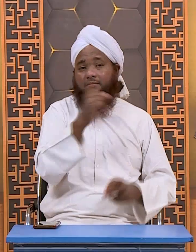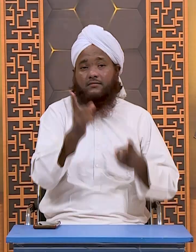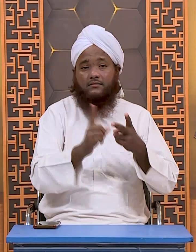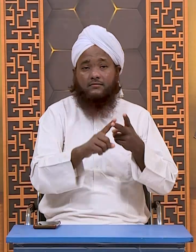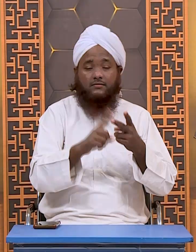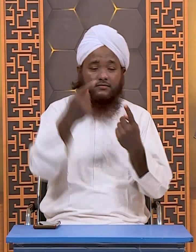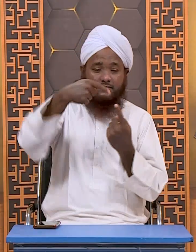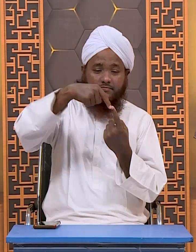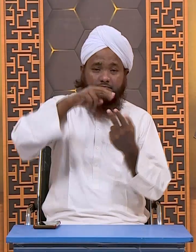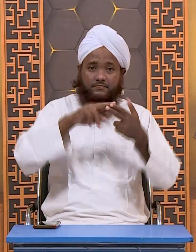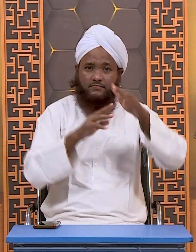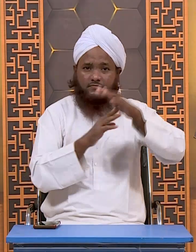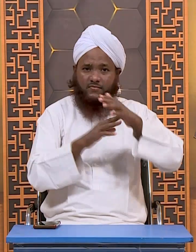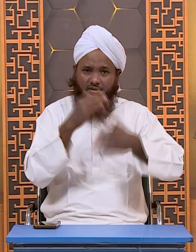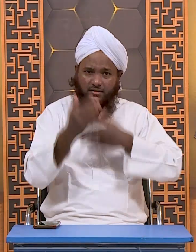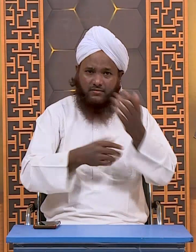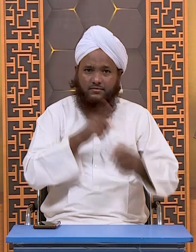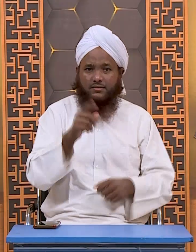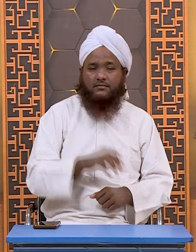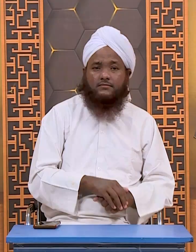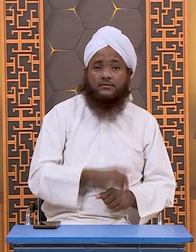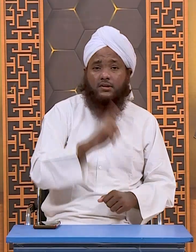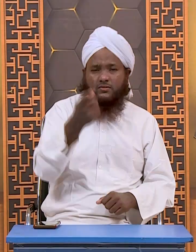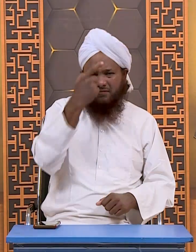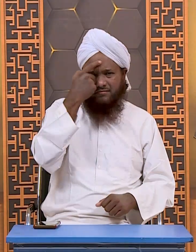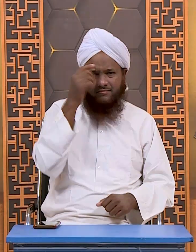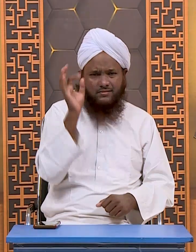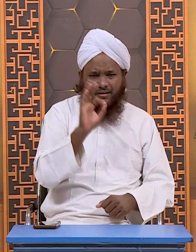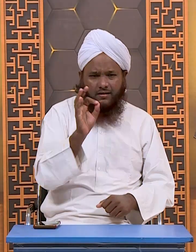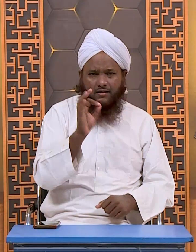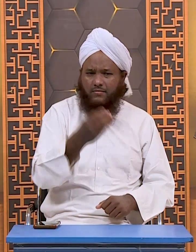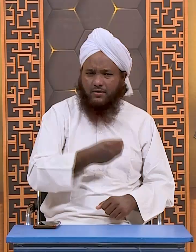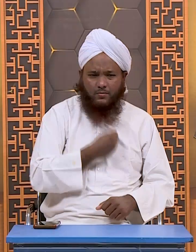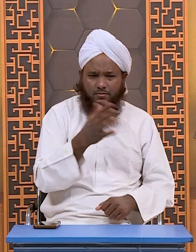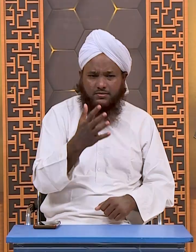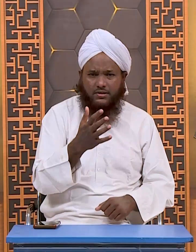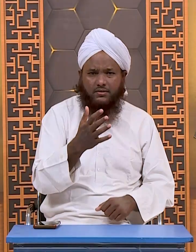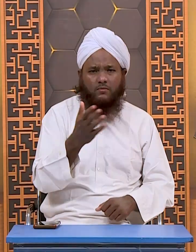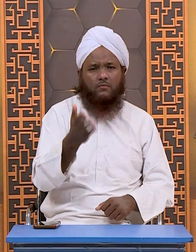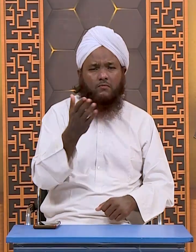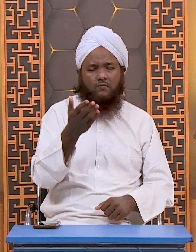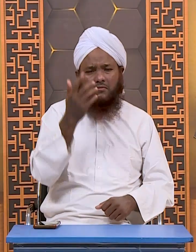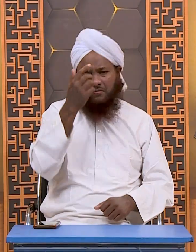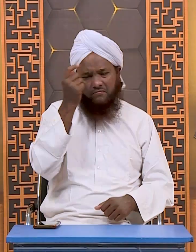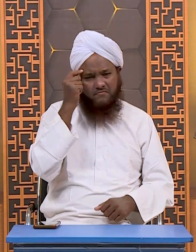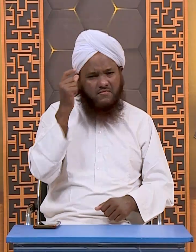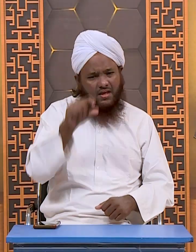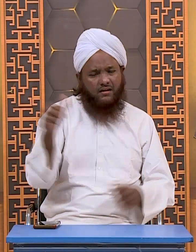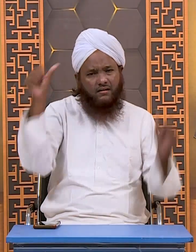تعالی علیہ فرماتے ہیں جو تقدیر پر راضی نہیں اس کی حماقت کا کوئی علاج نہیں. وہ بیوقوف ہے،